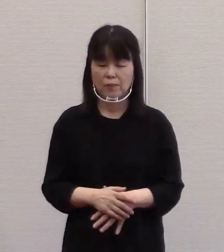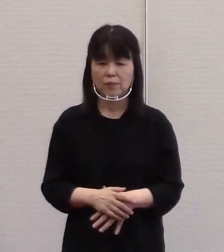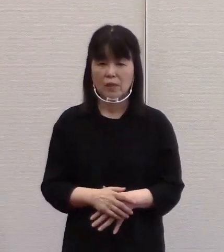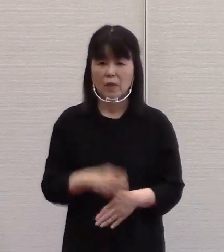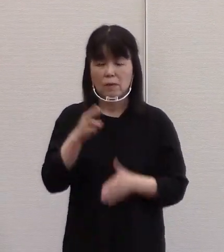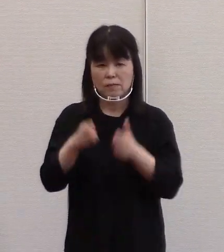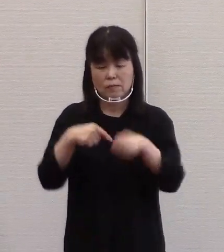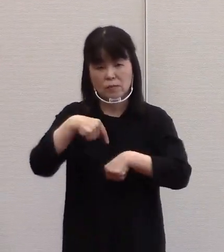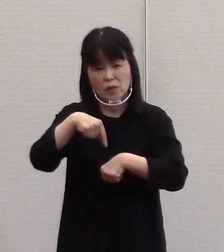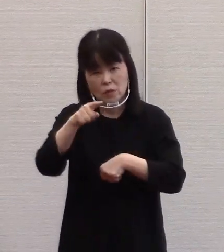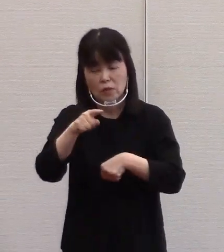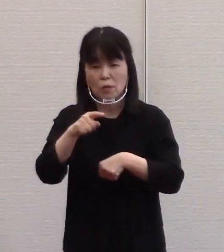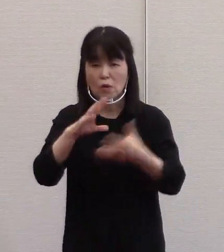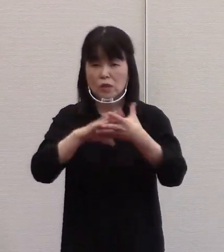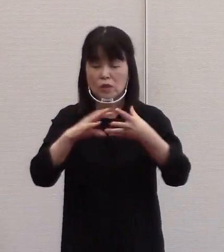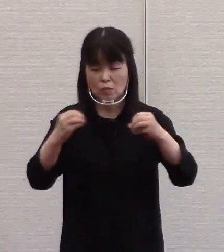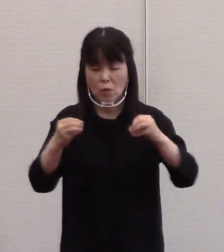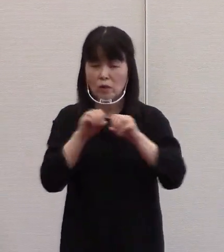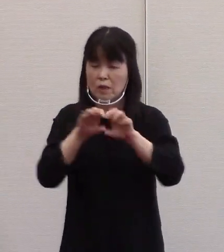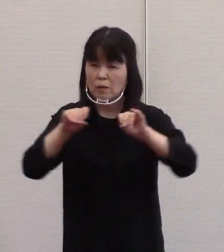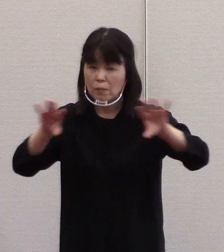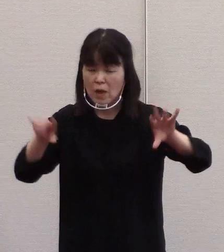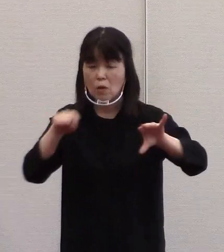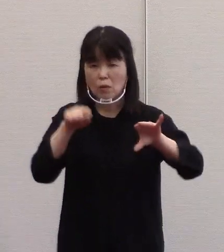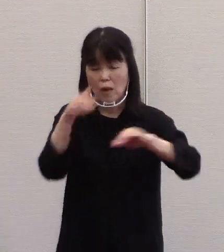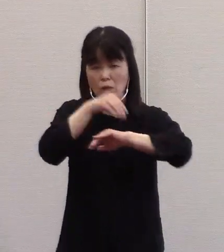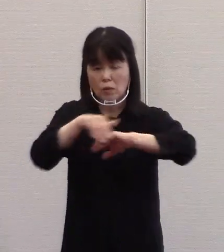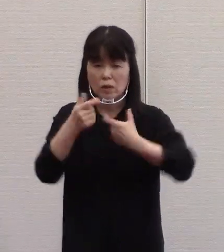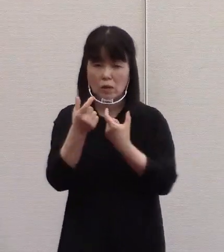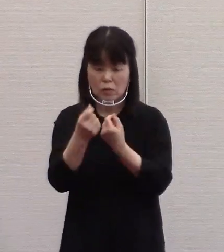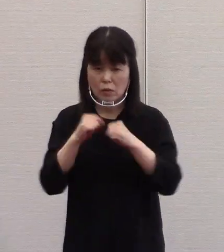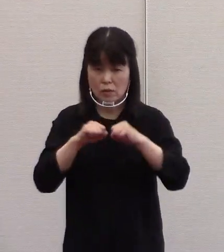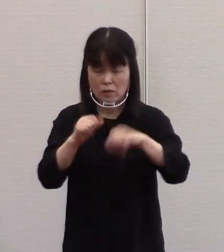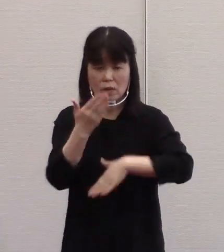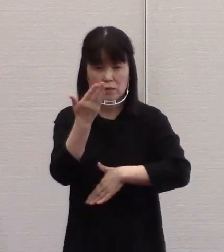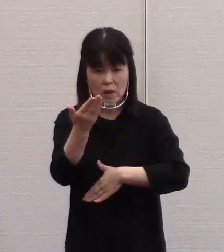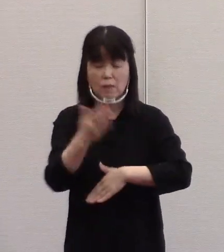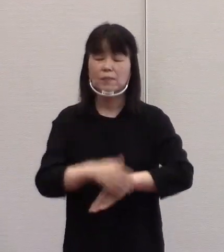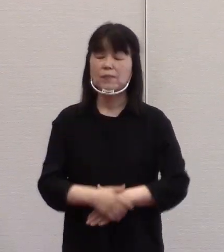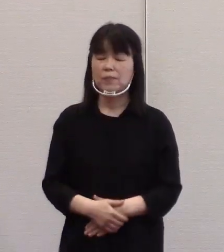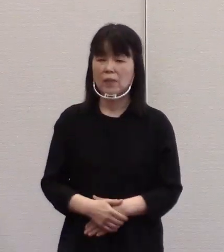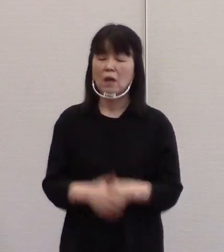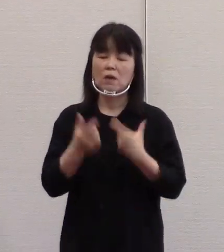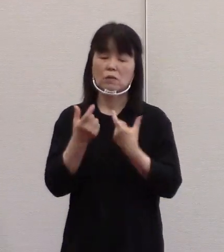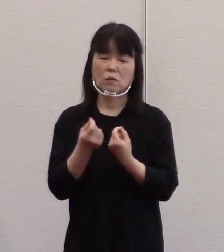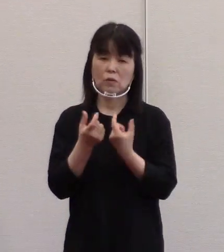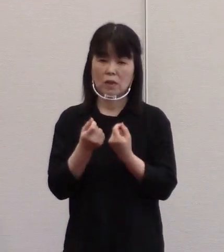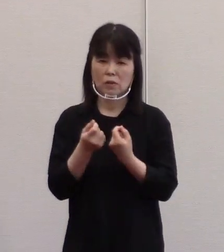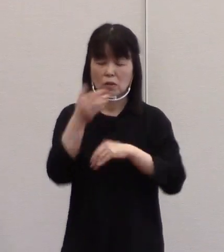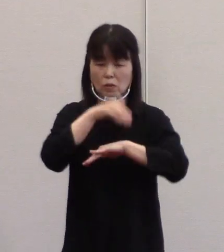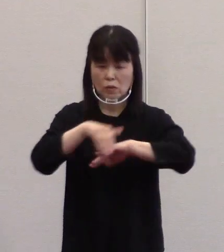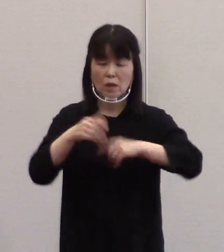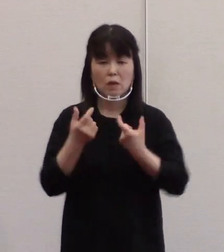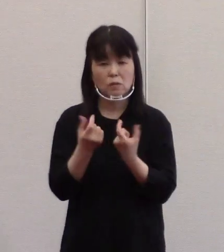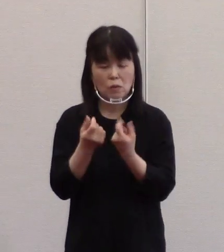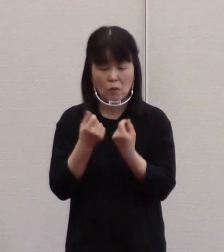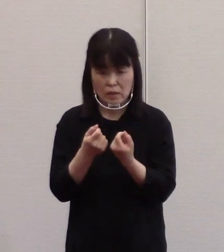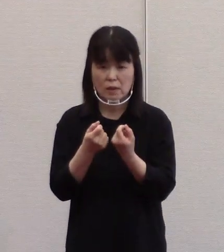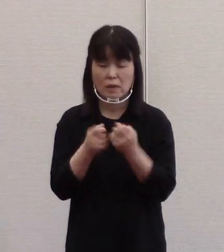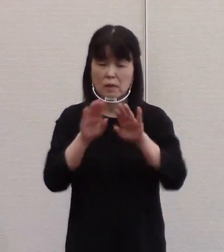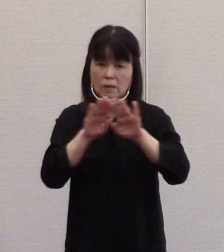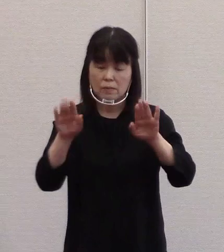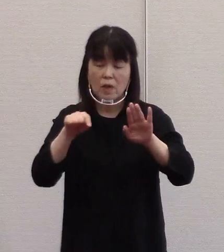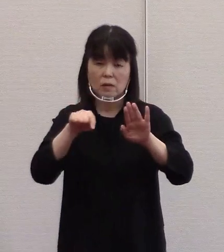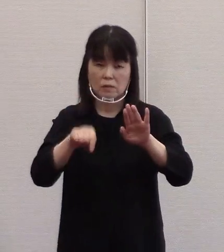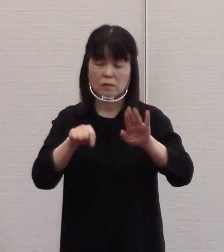というのがあったと思うんですけど、これは予定通り行う。 これは予定通りやっていきたいと思いますが、先ほど申し上げ